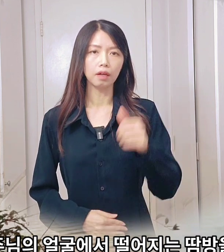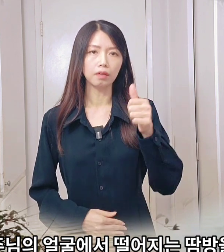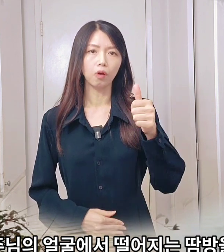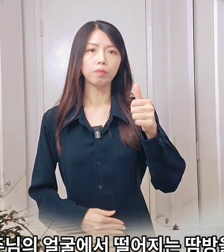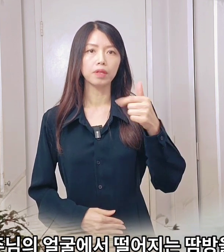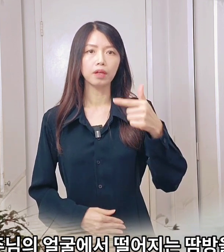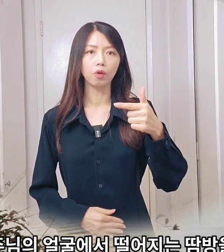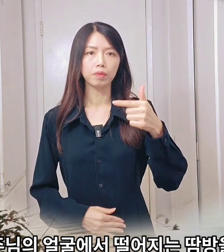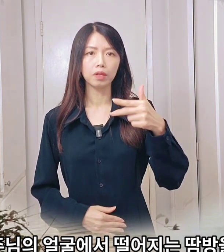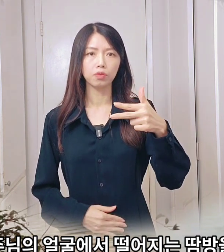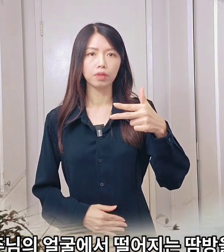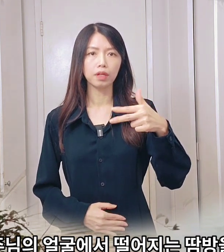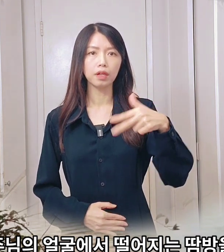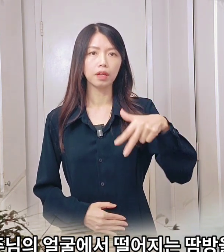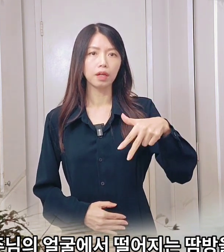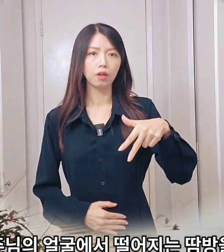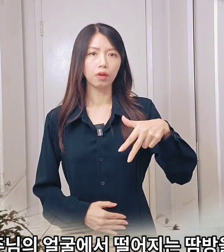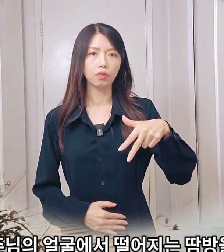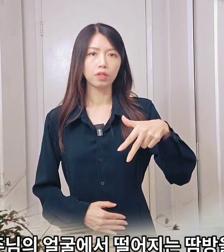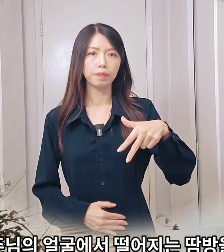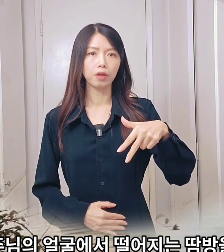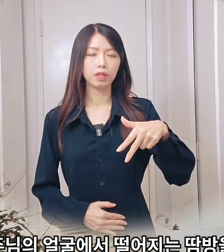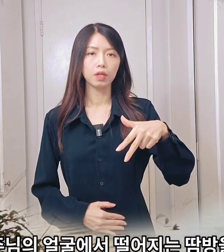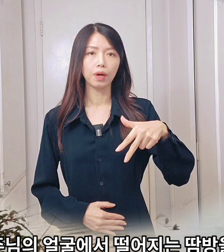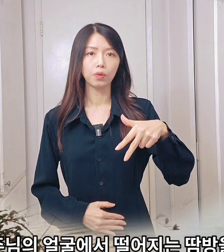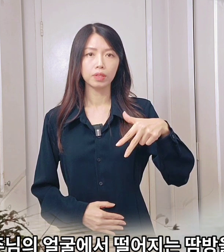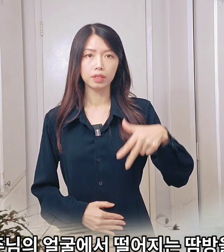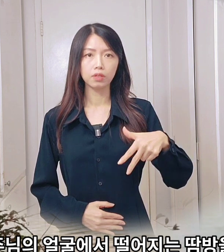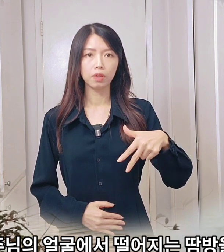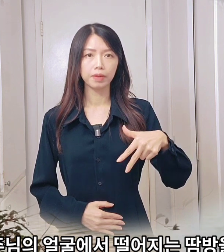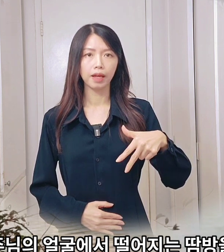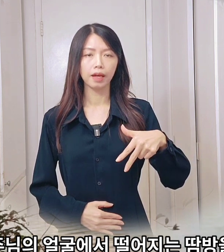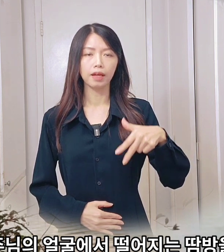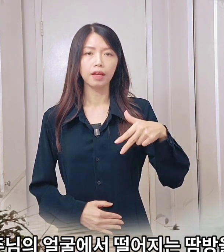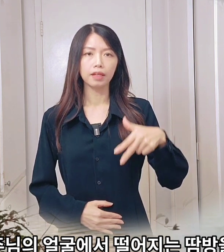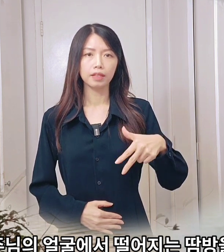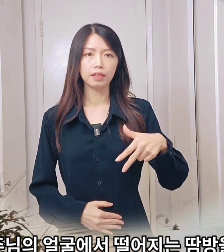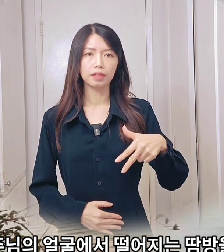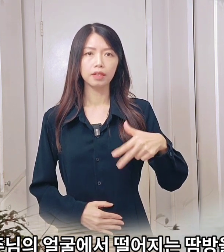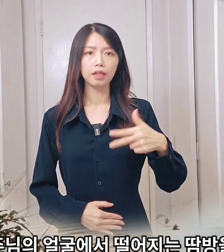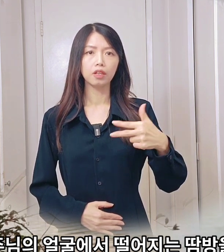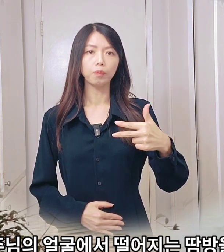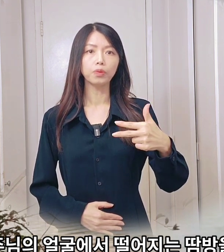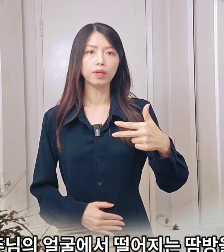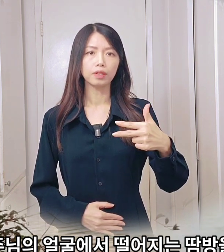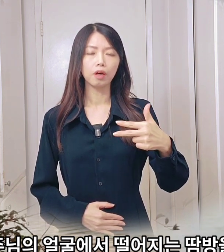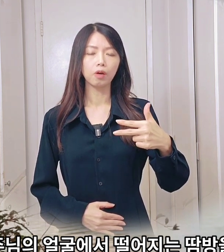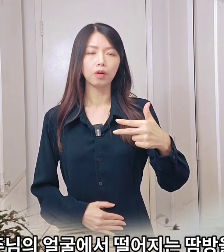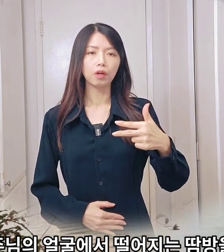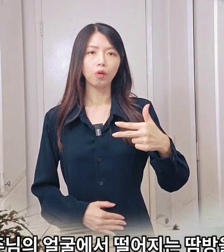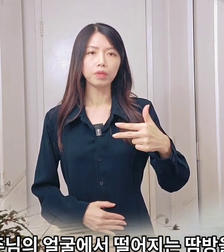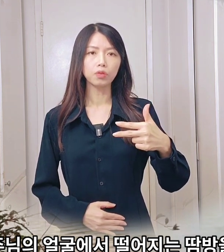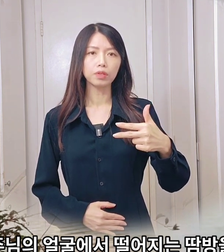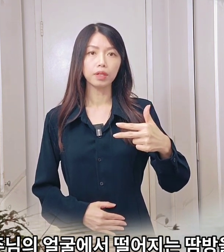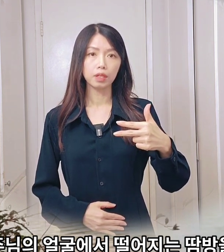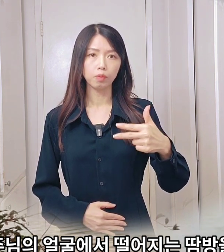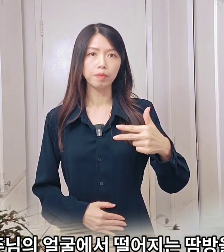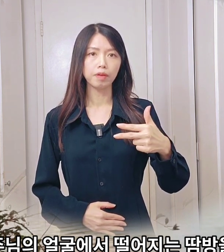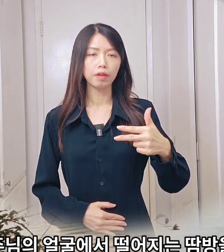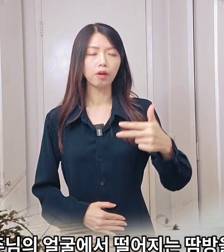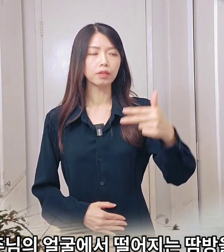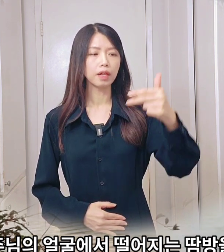지읒은 엄지, 검지, 중지를 이렇게 두시면 지화로 지읒이 됩니다. 이 지읒을 옆으로 하셔서 검지,